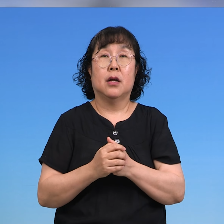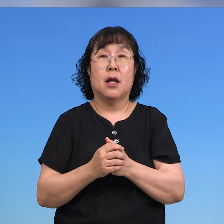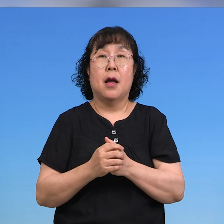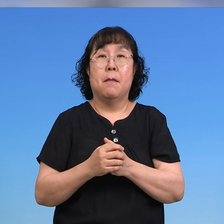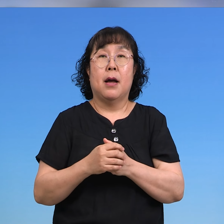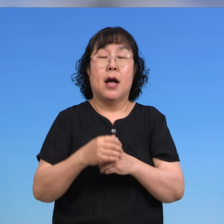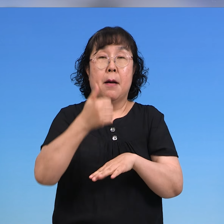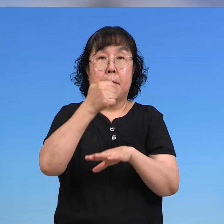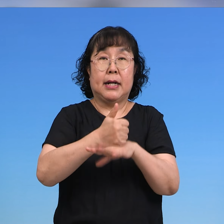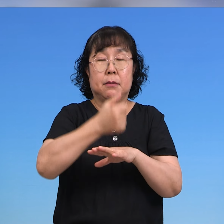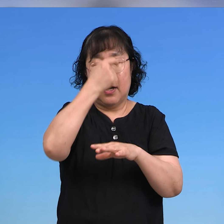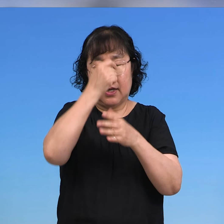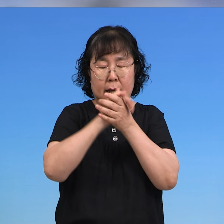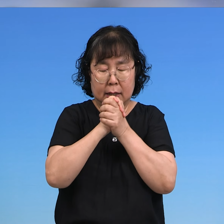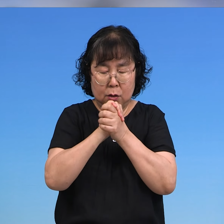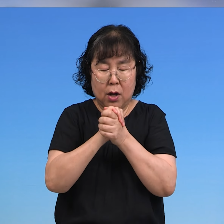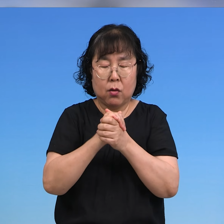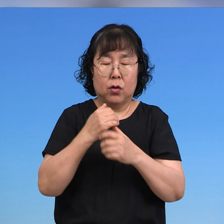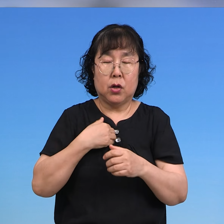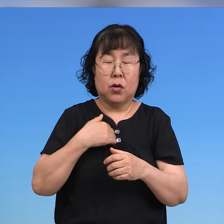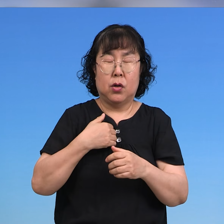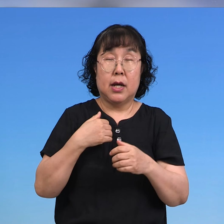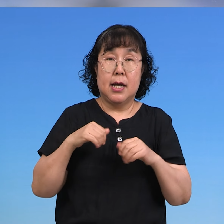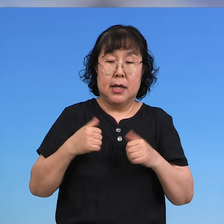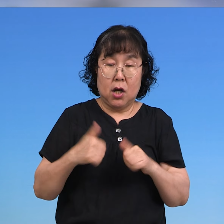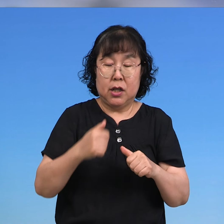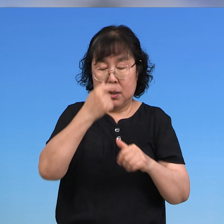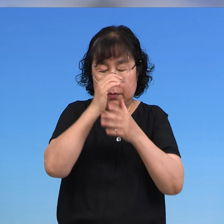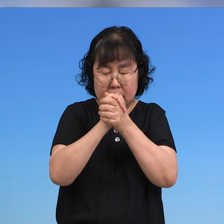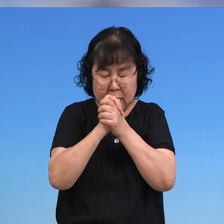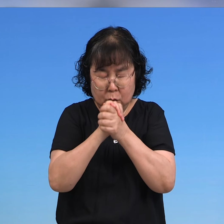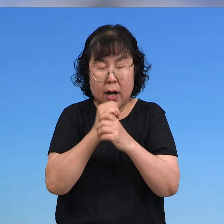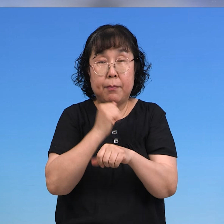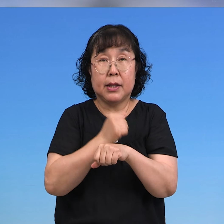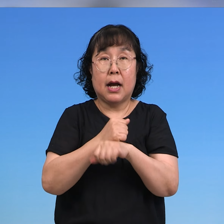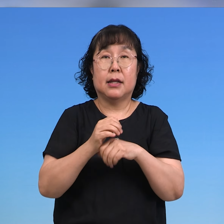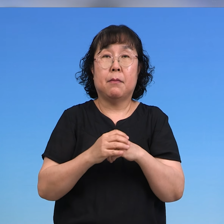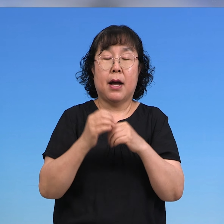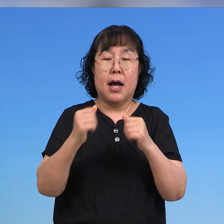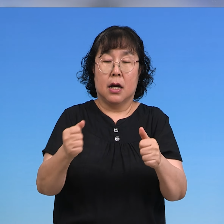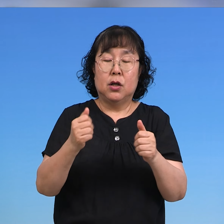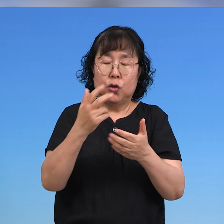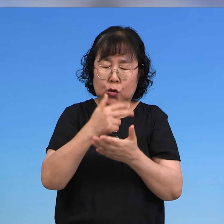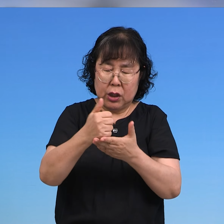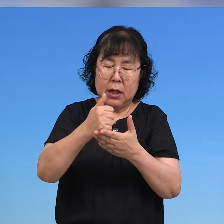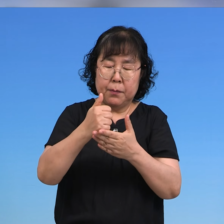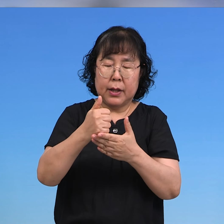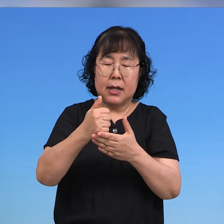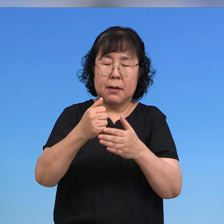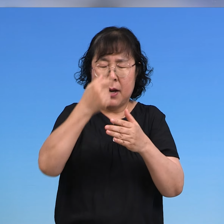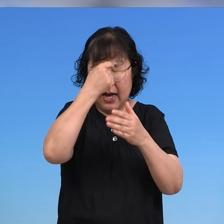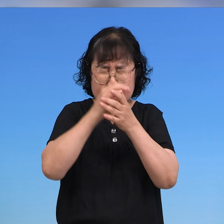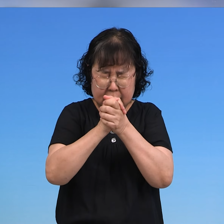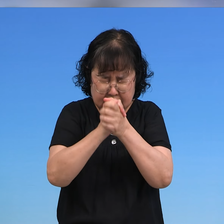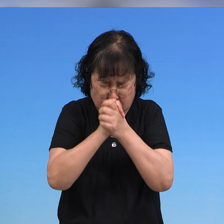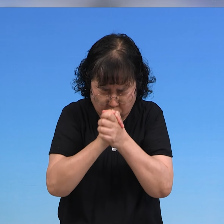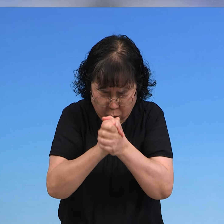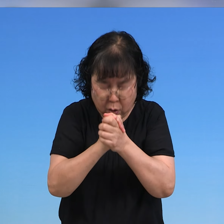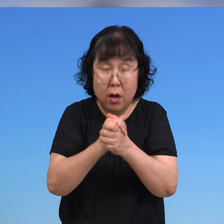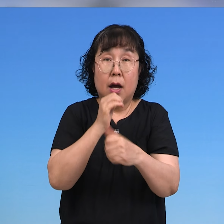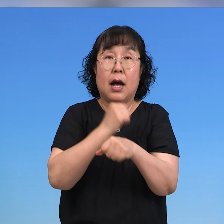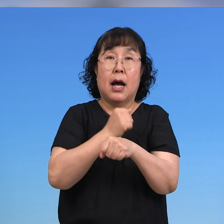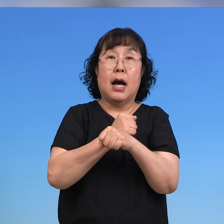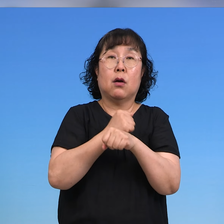합심으로 기도하자고 기도시켜놓고 저도 이제 강단에서 이렇게 기도를 하거든요. 막 주님 앞에 기도하고 이제